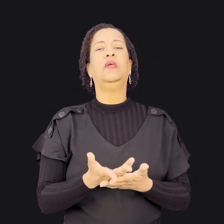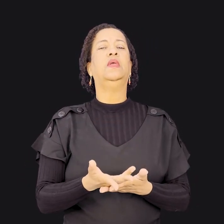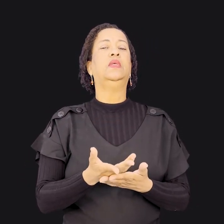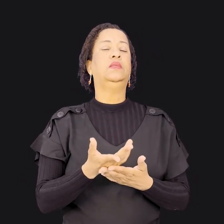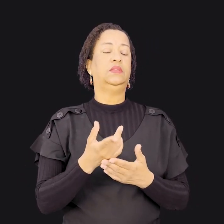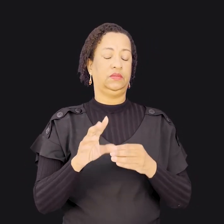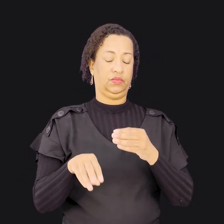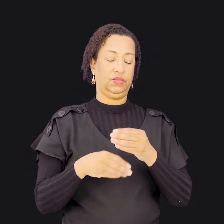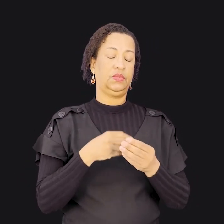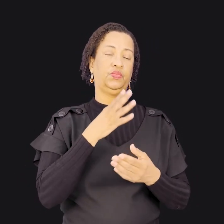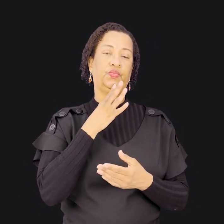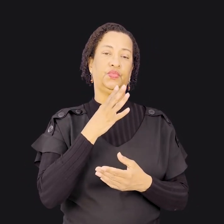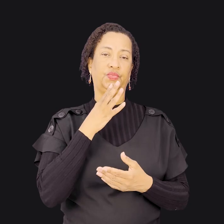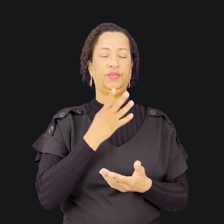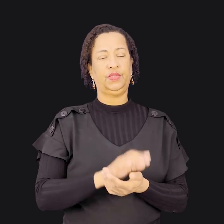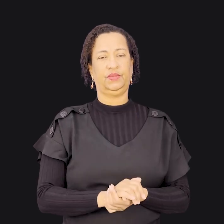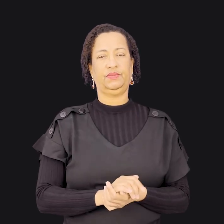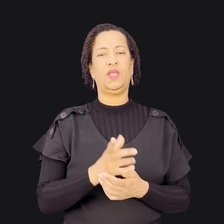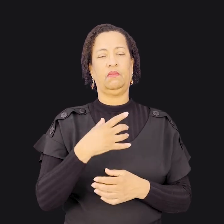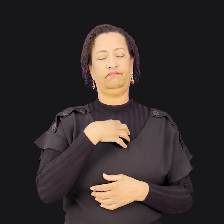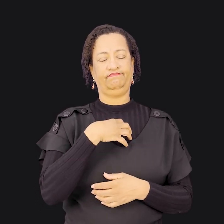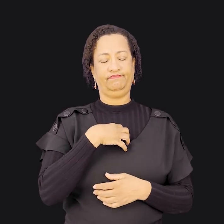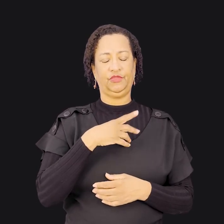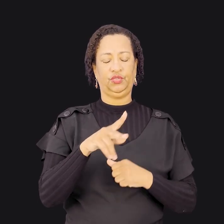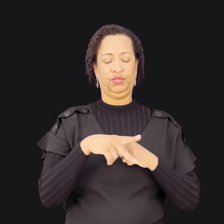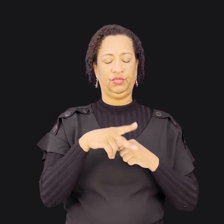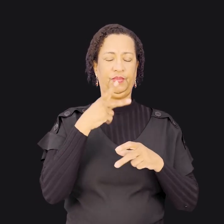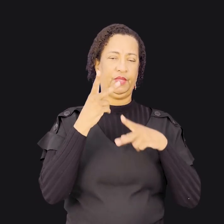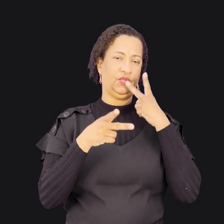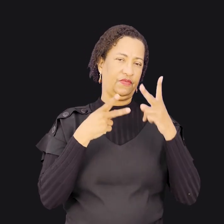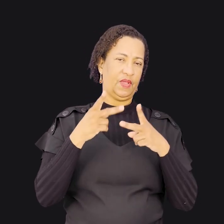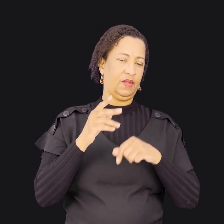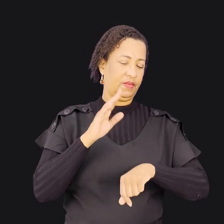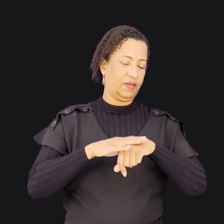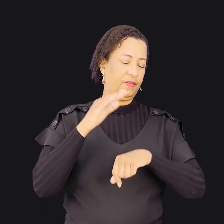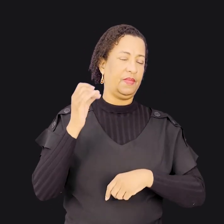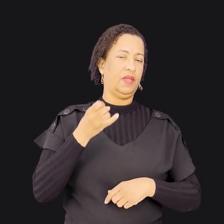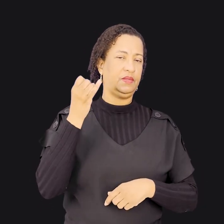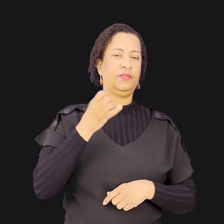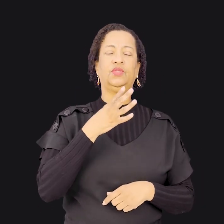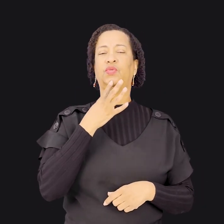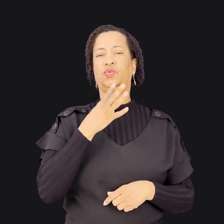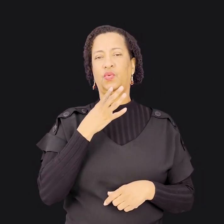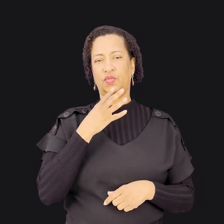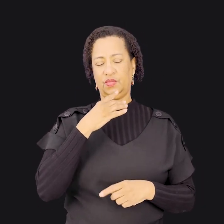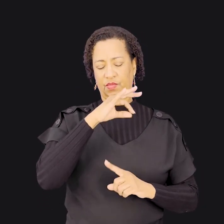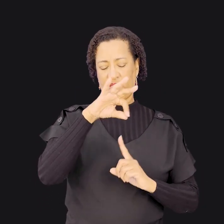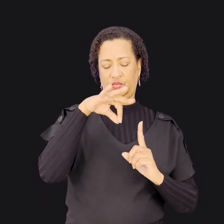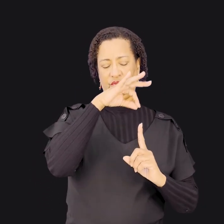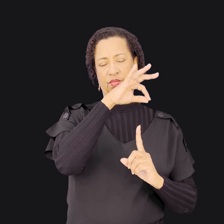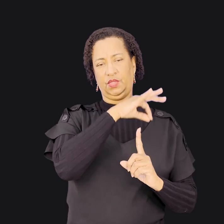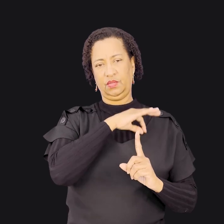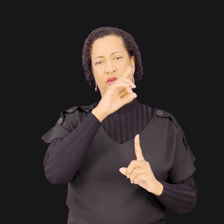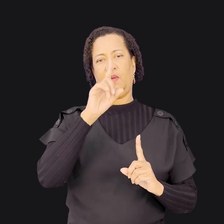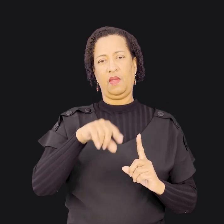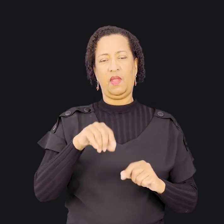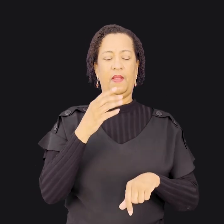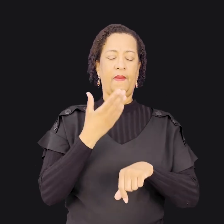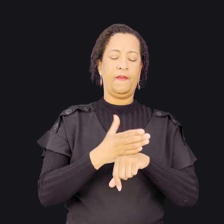você acrescenta conhecimento. Esta é uma forma de Pedro dizer que o mais importante no conhecimento espiritual é a